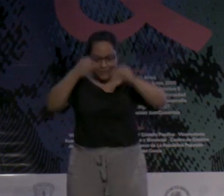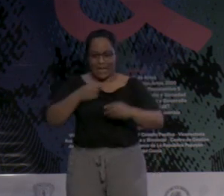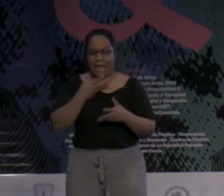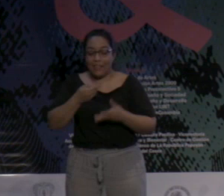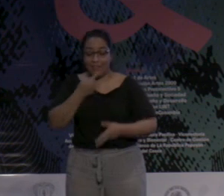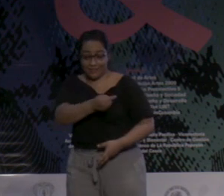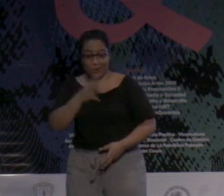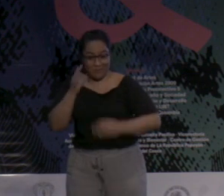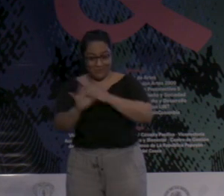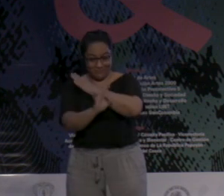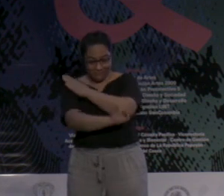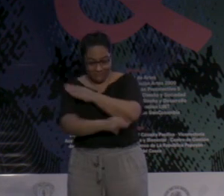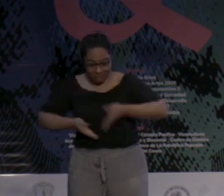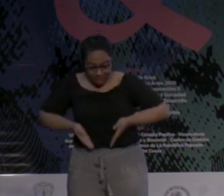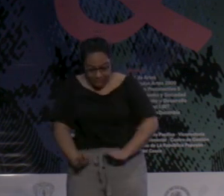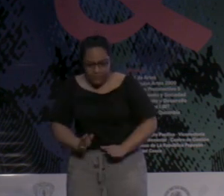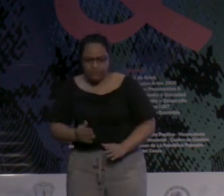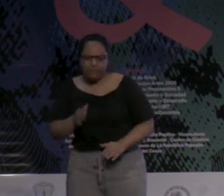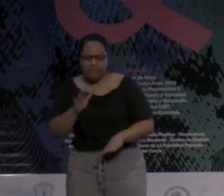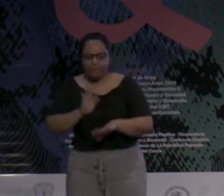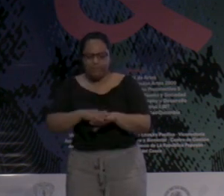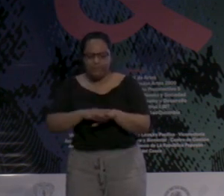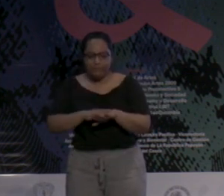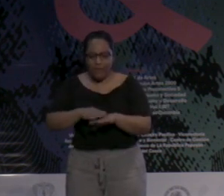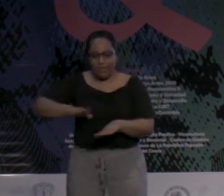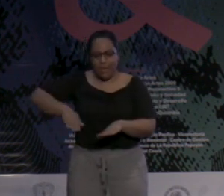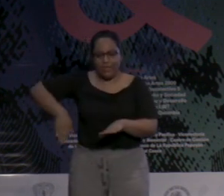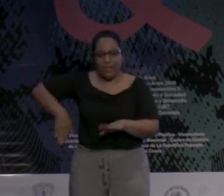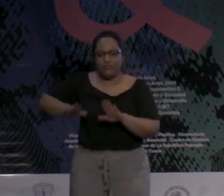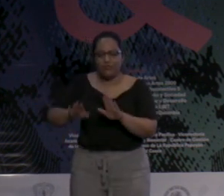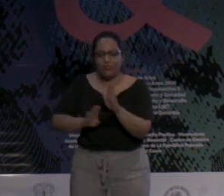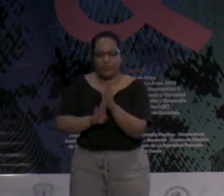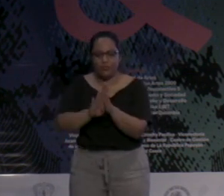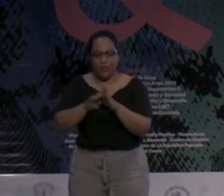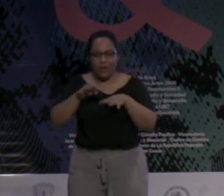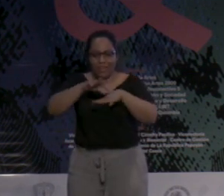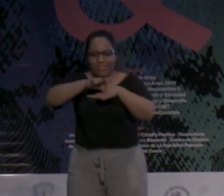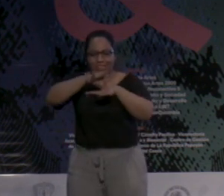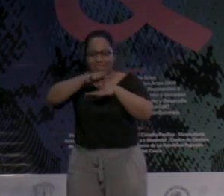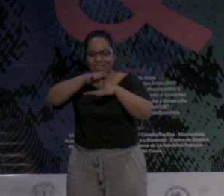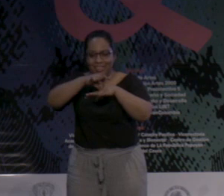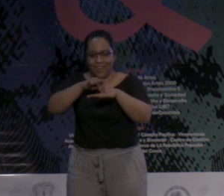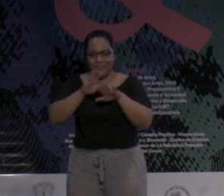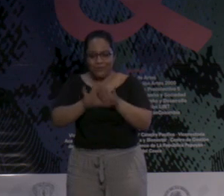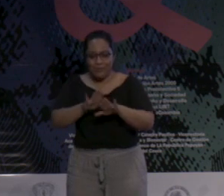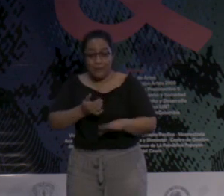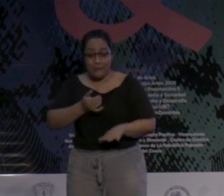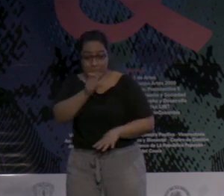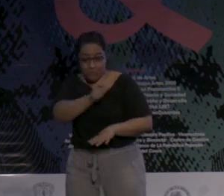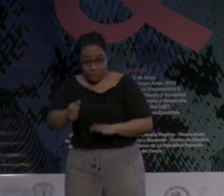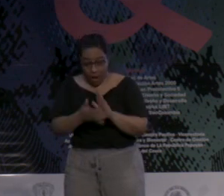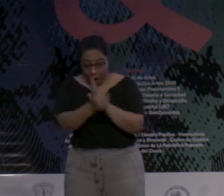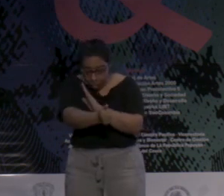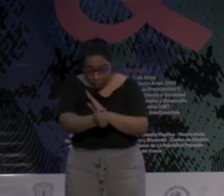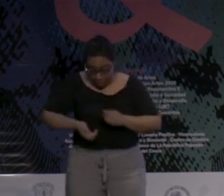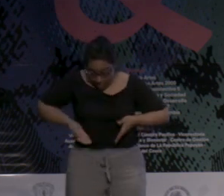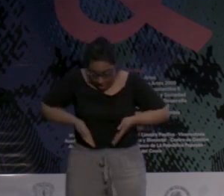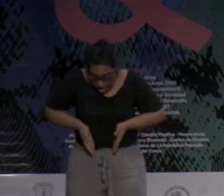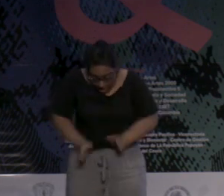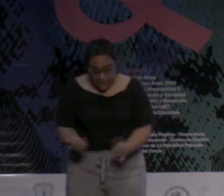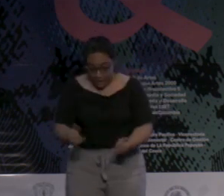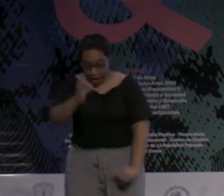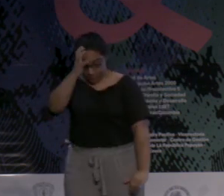Lacan, deriva del atraso en el desarrollo del neuroeje. Nosotros nacemos y no tenemos habilidades, nos faltan muchas habilidades que